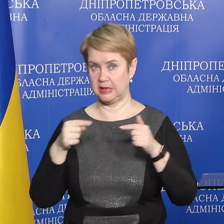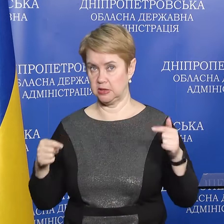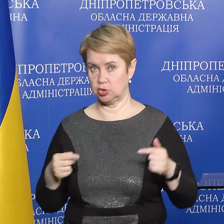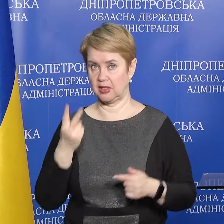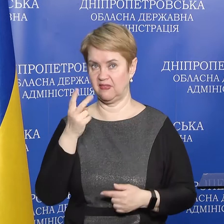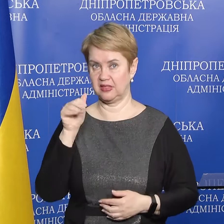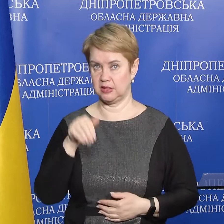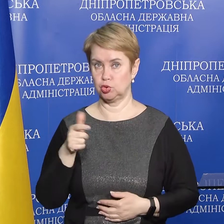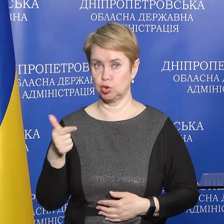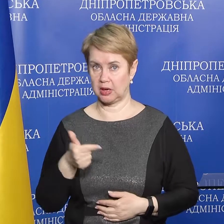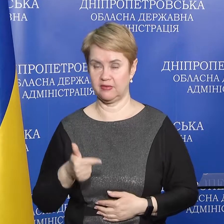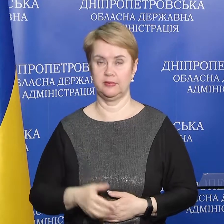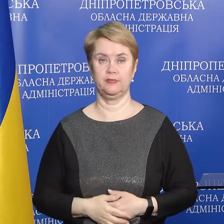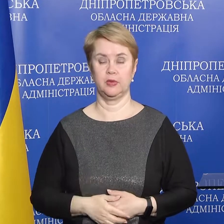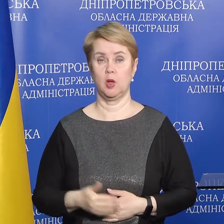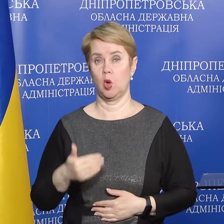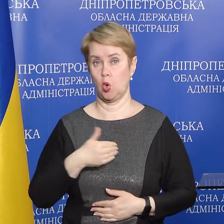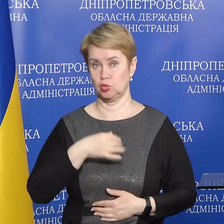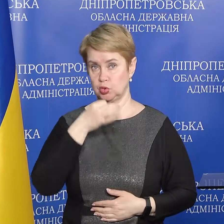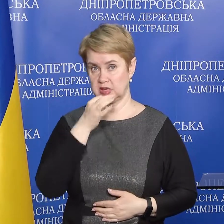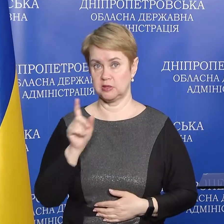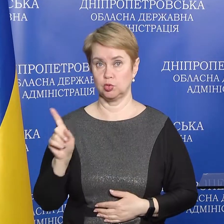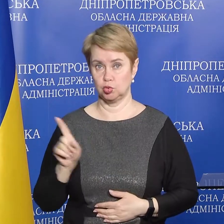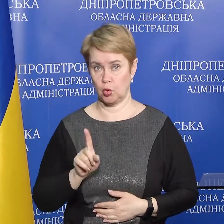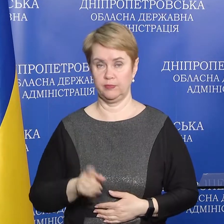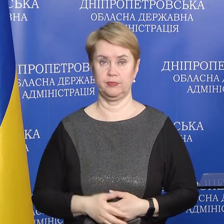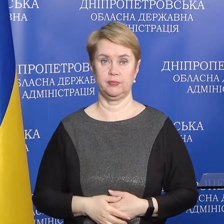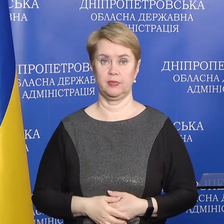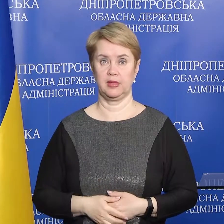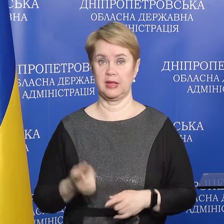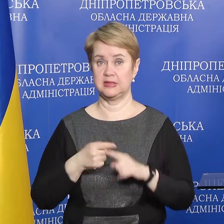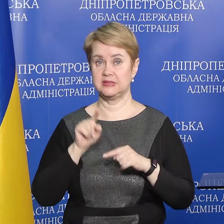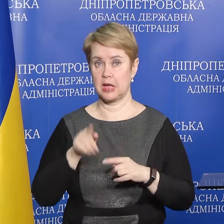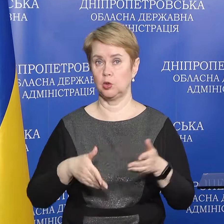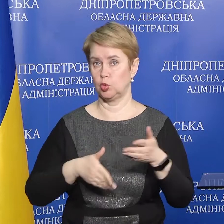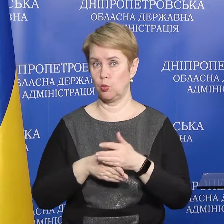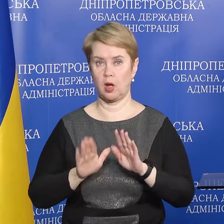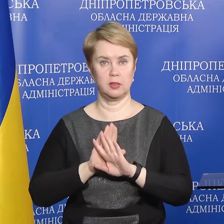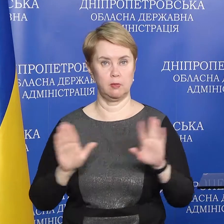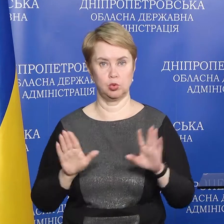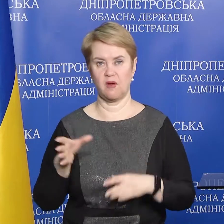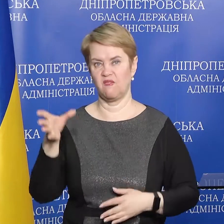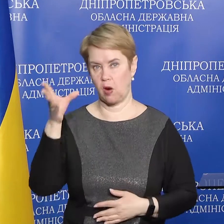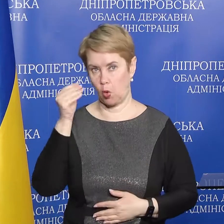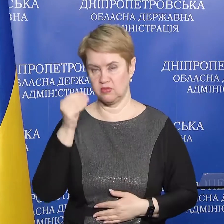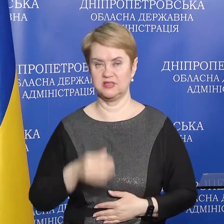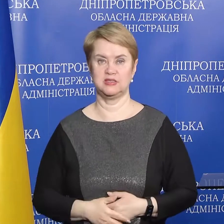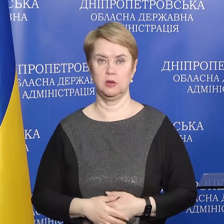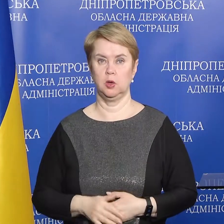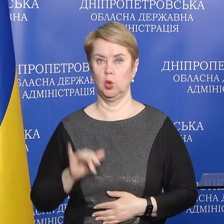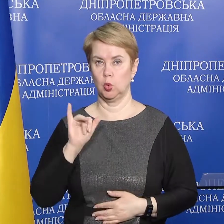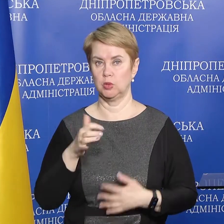2 тисячі гривень. І хочу сказати, що ця допомога не буде враховуватися